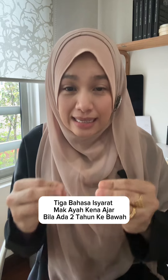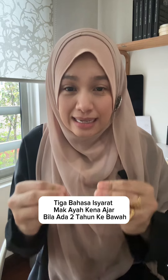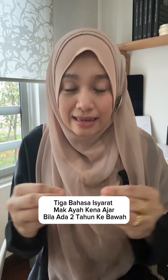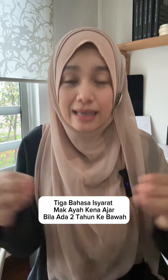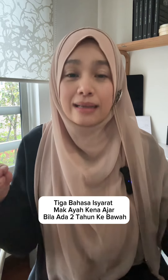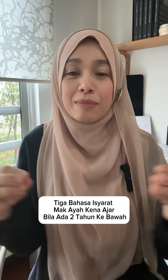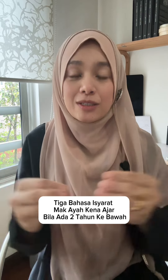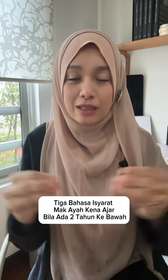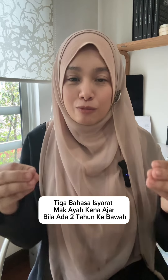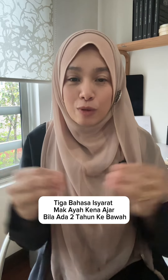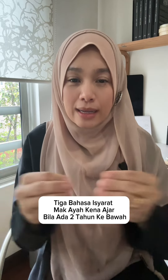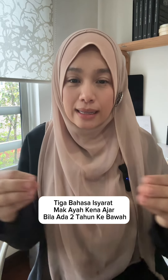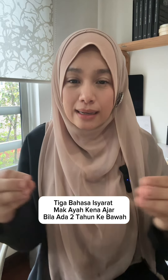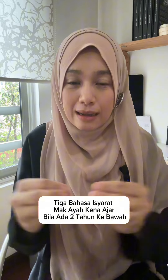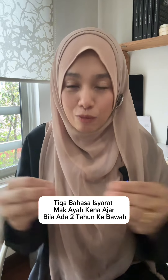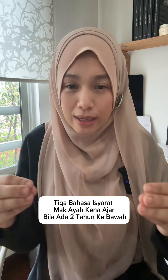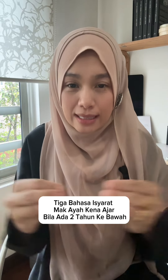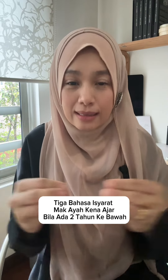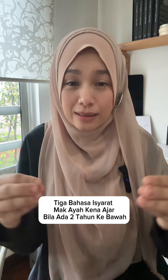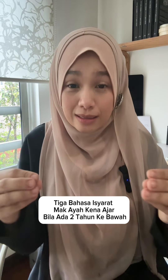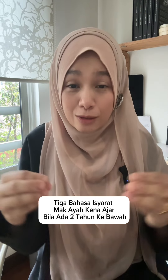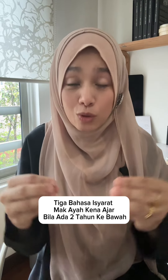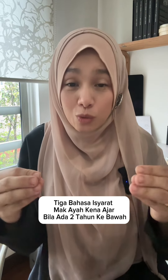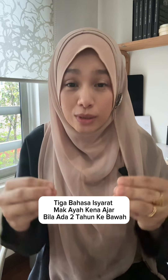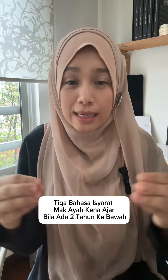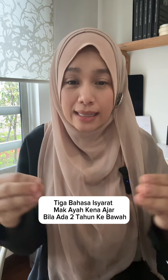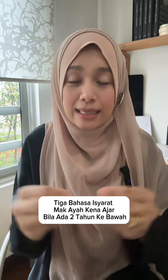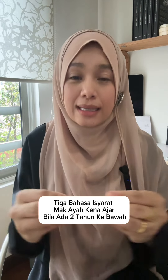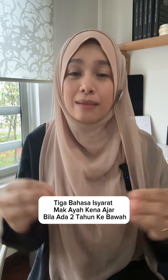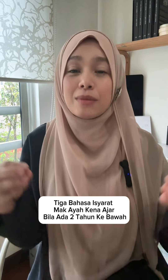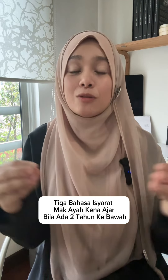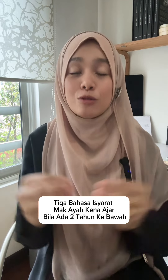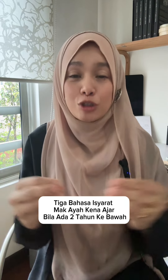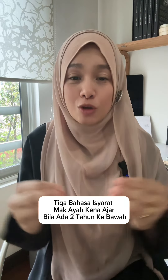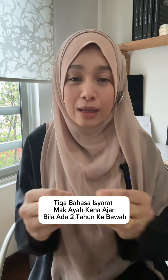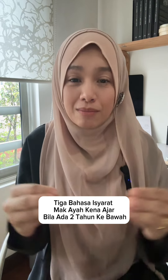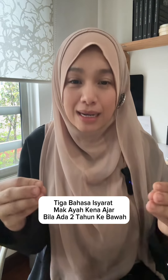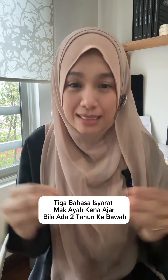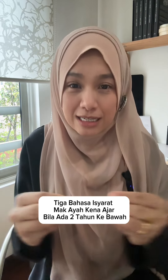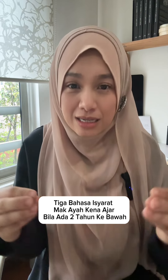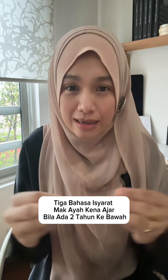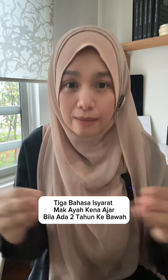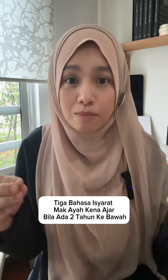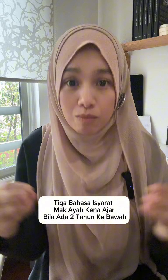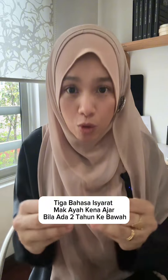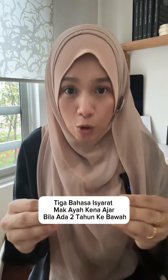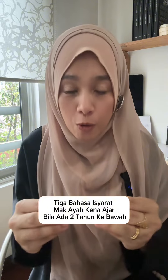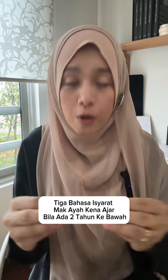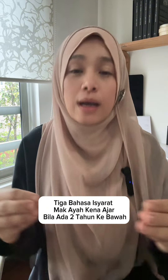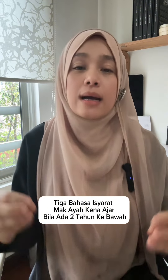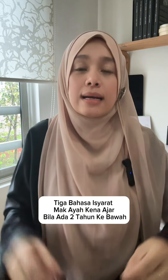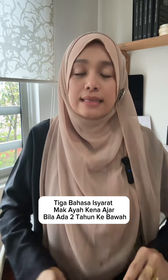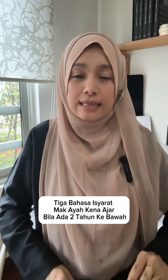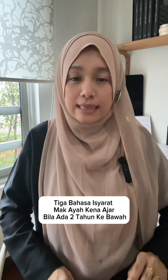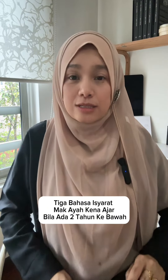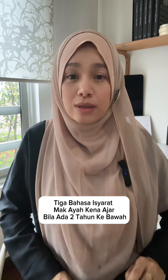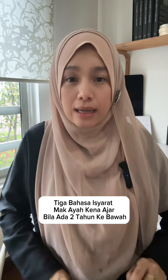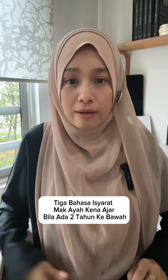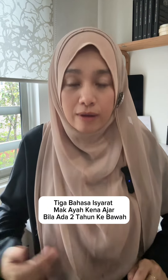jari kita buat gabungan keduaua tangan ini menunjukkan bahasa isyarat jadi kat situ kita akan faham